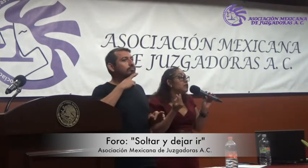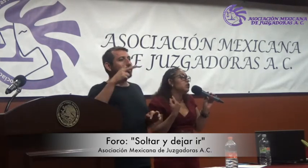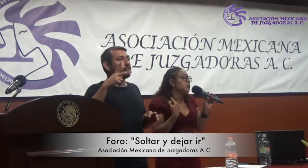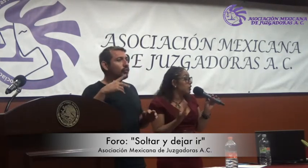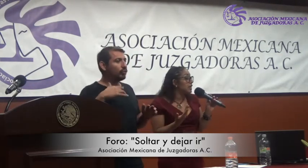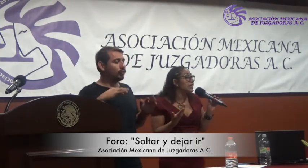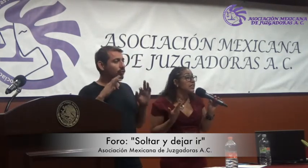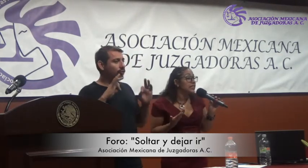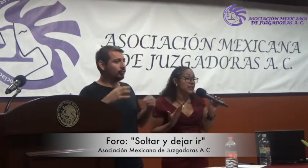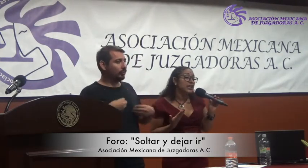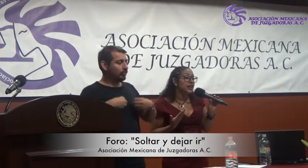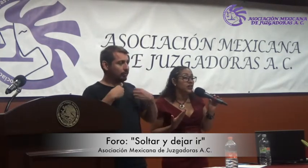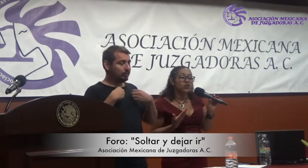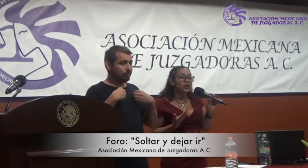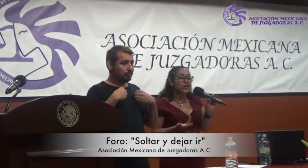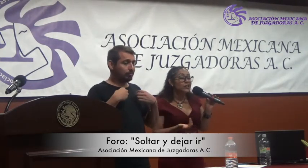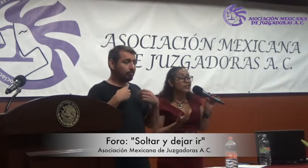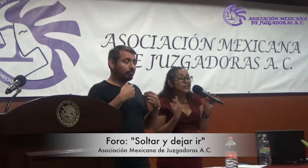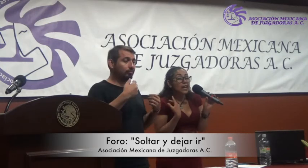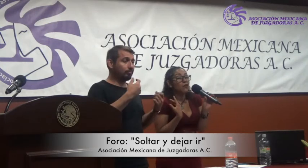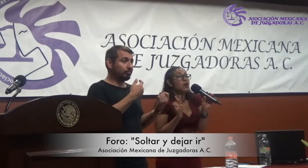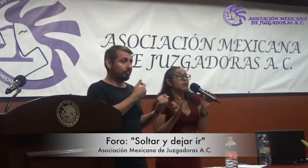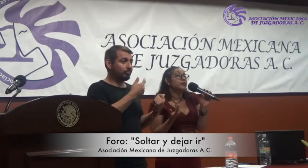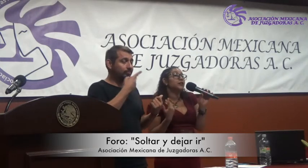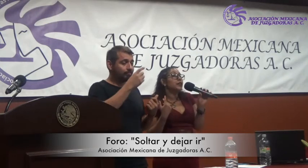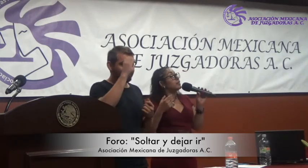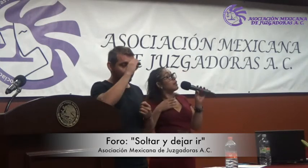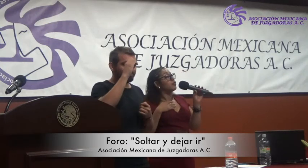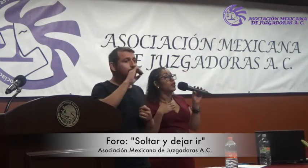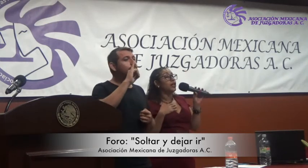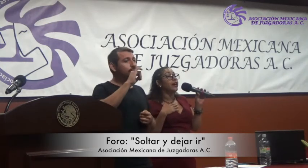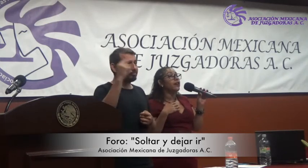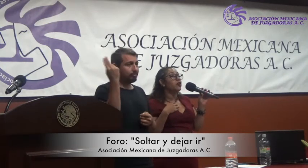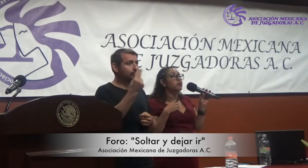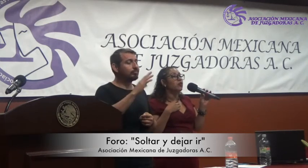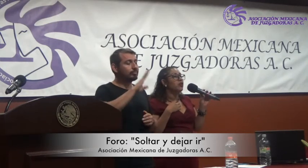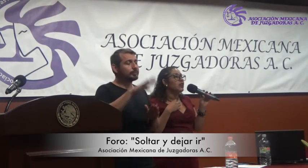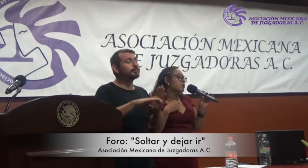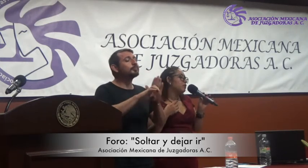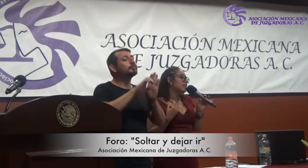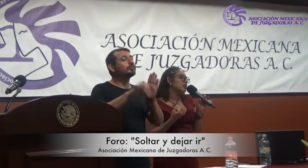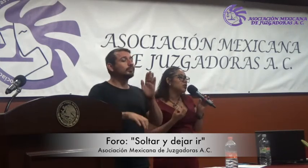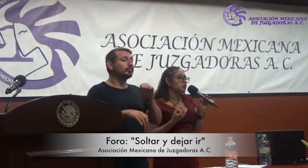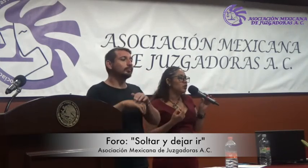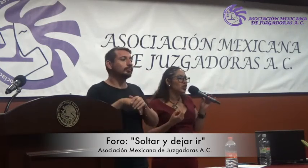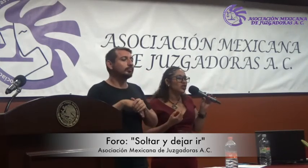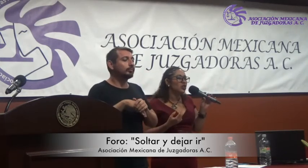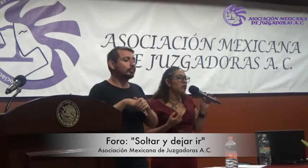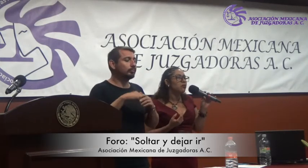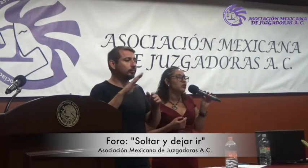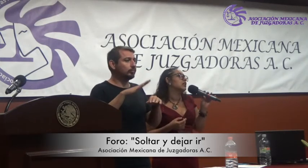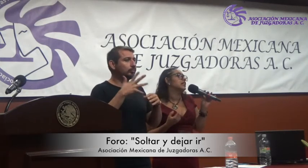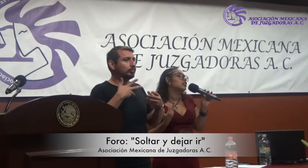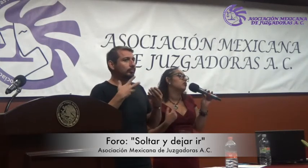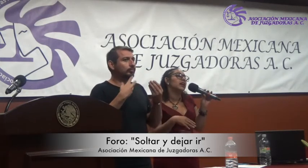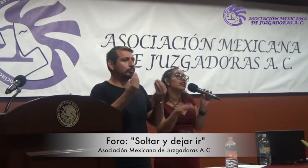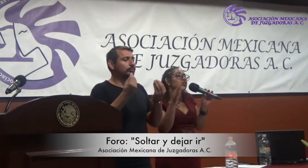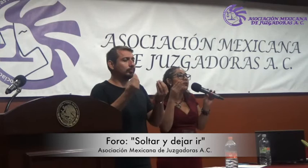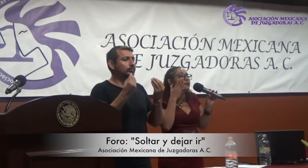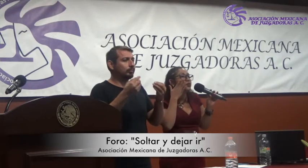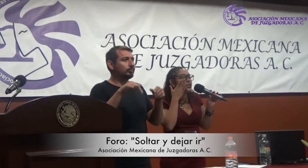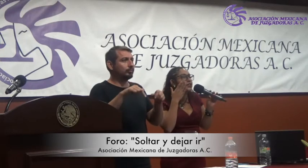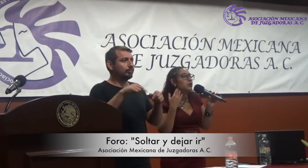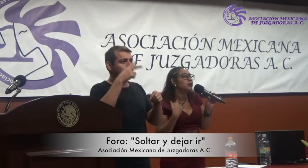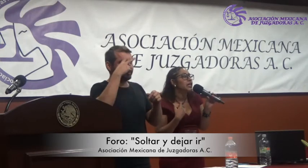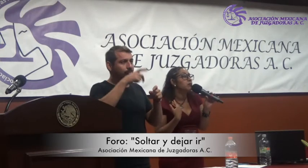Y si decimos, pero es que es necesario, entonces que alguna persona se adjudicara como, pues ya somos muchos, ¿no? Vámonos haciendo